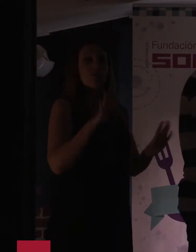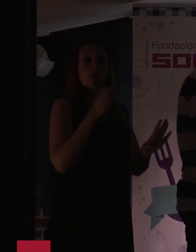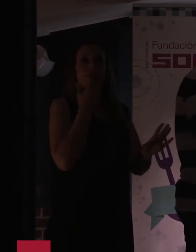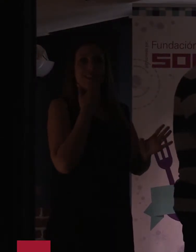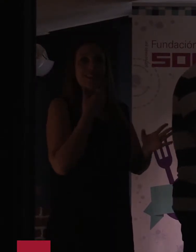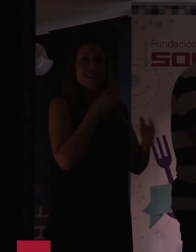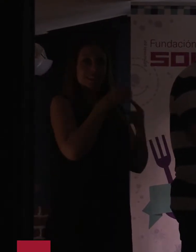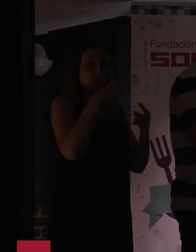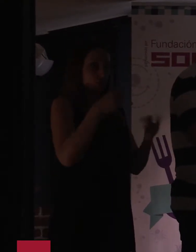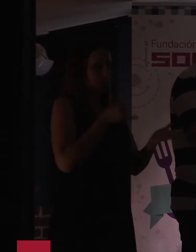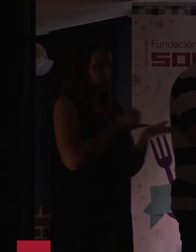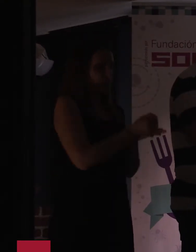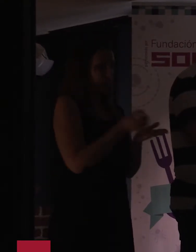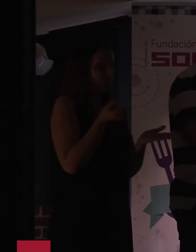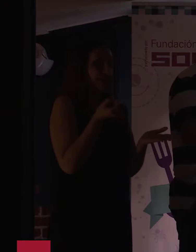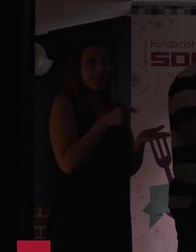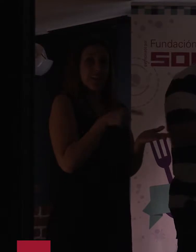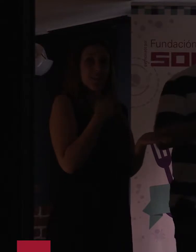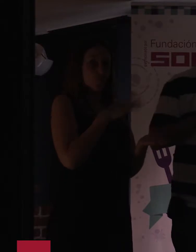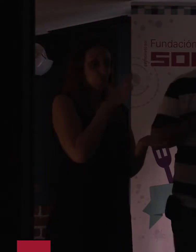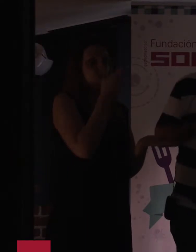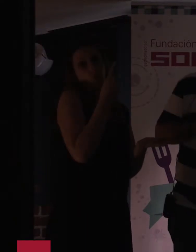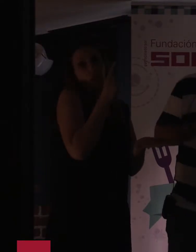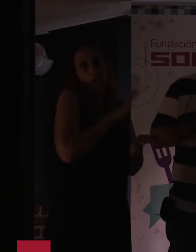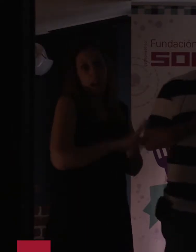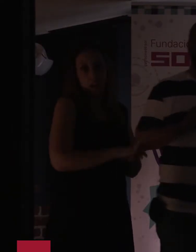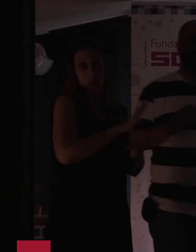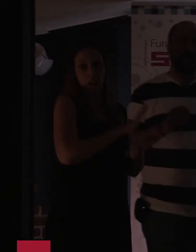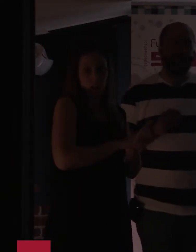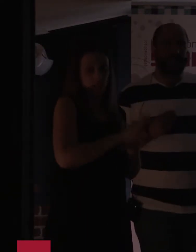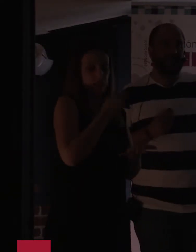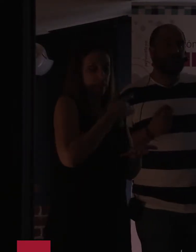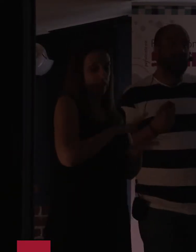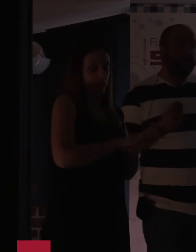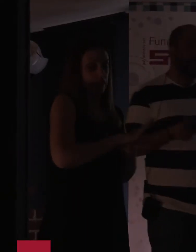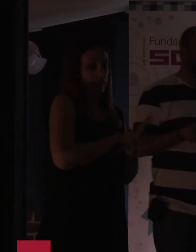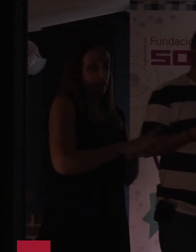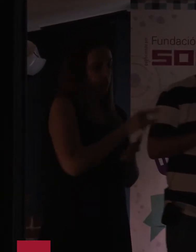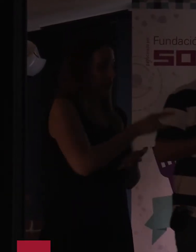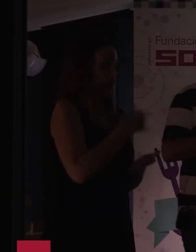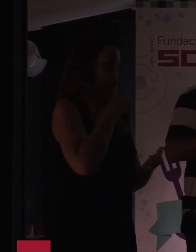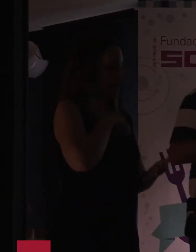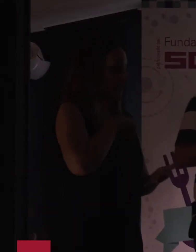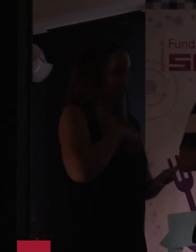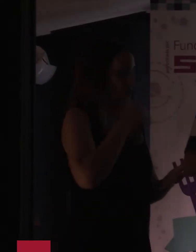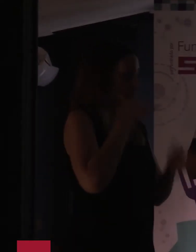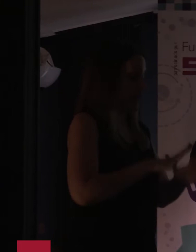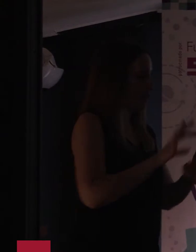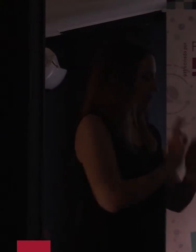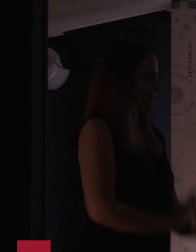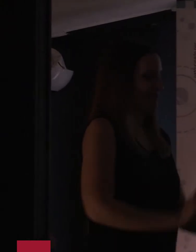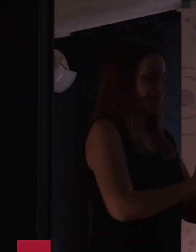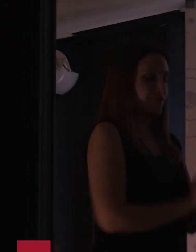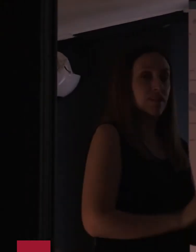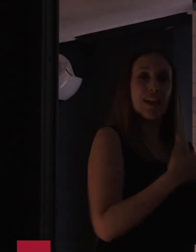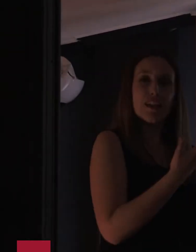Valium y no detectamos nada en absoluto. Es una prueba de que nuestros sistemas empiezan